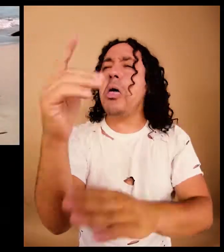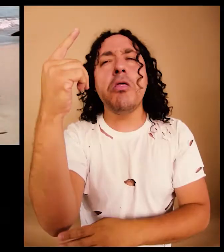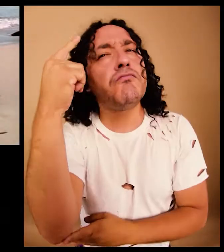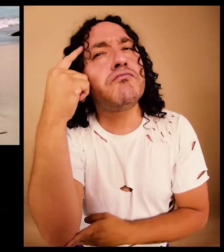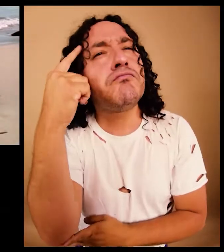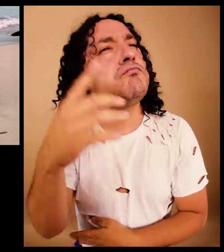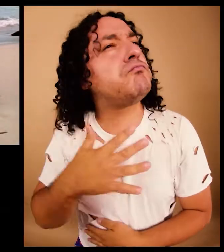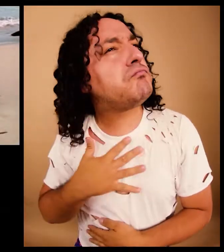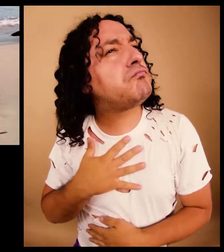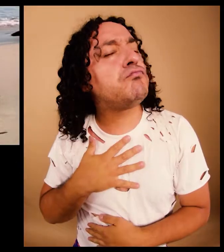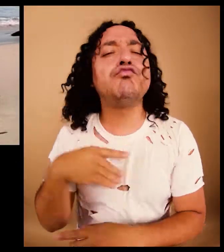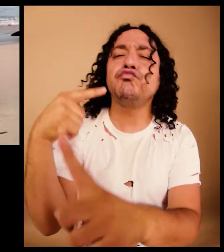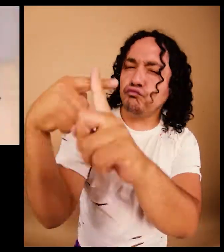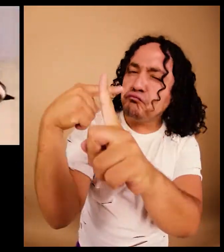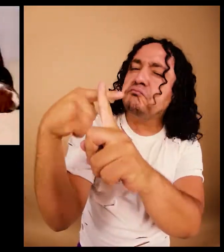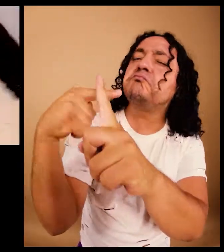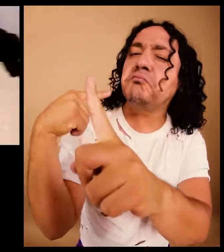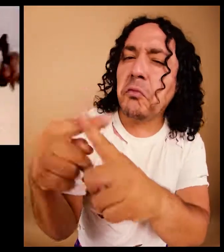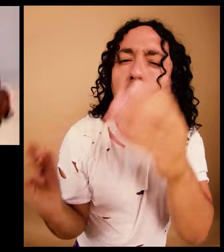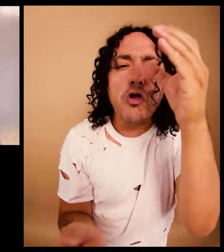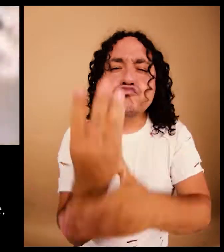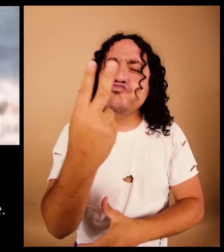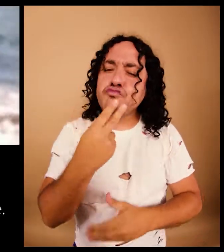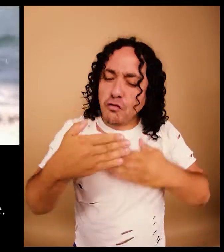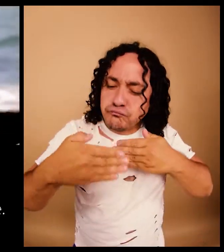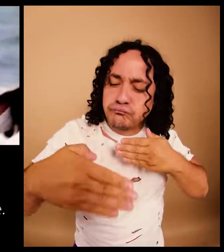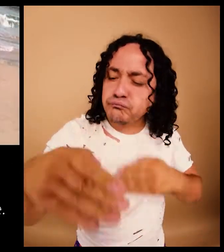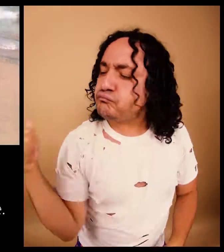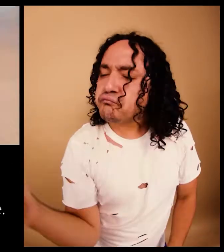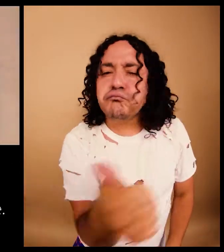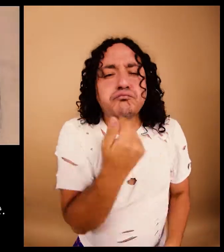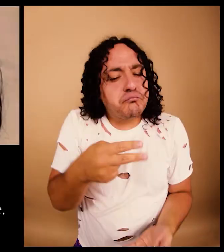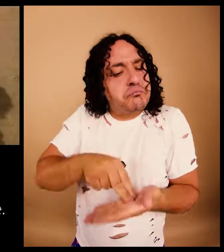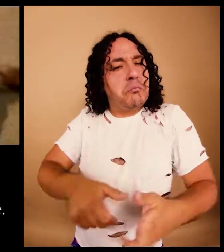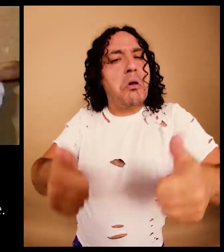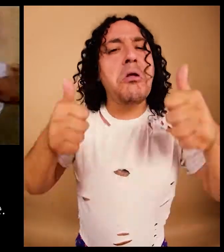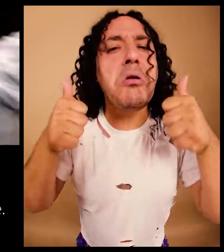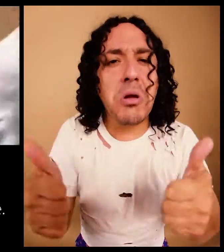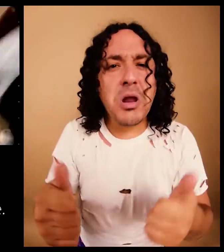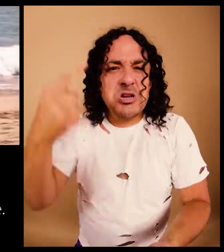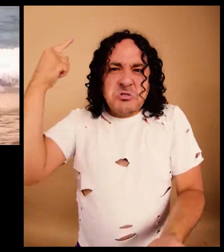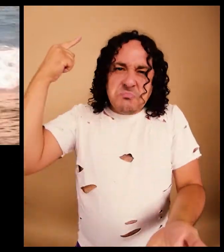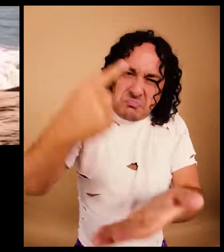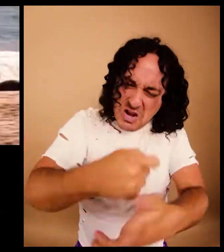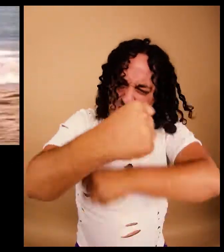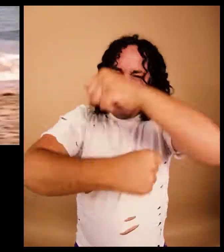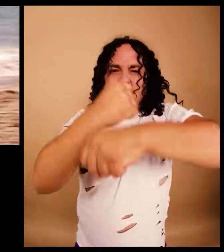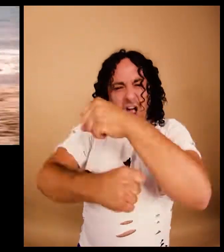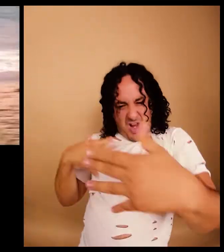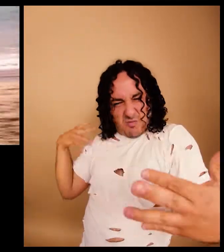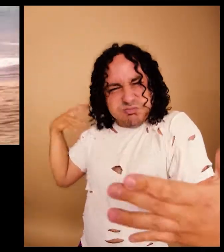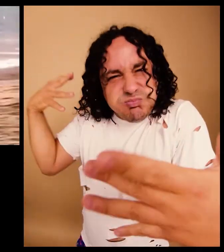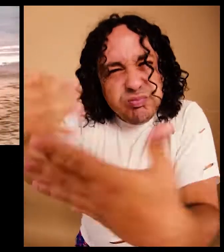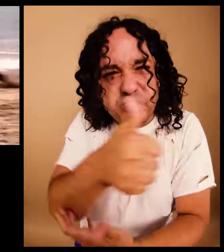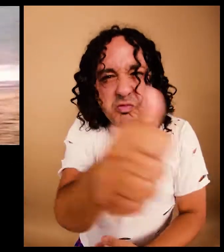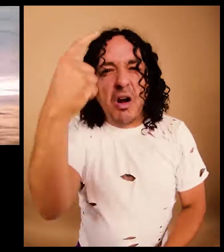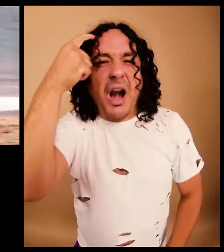colectiva. Yo prefiero pensar que todo va a estar bien. Es una nueva era y hay que empezarla de pie.